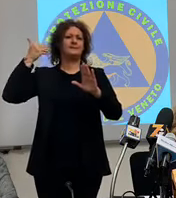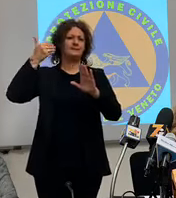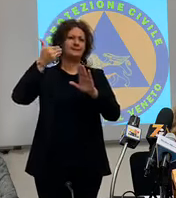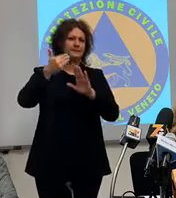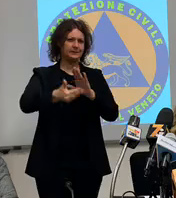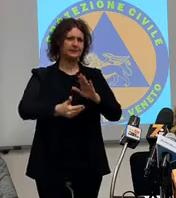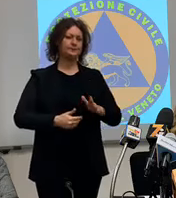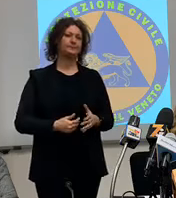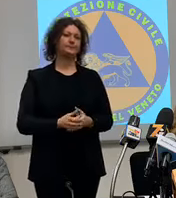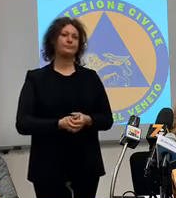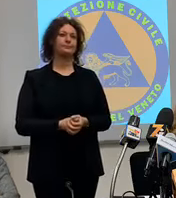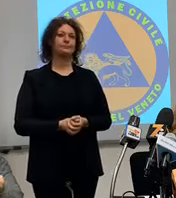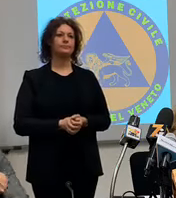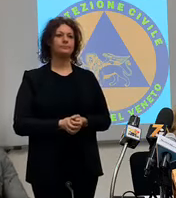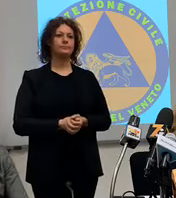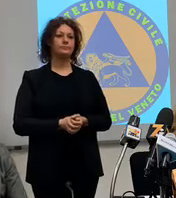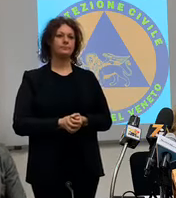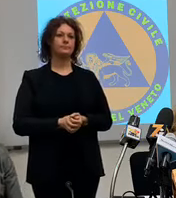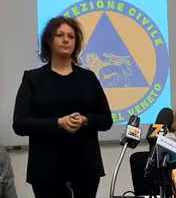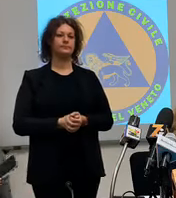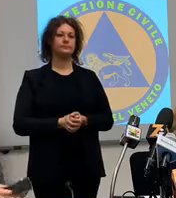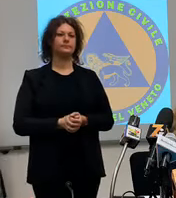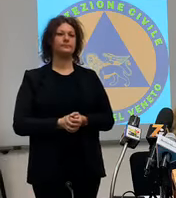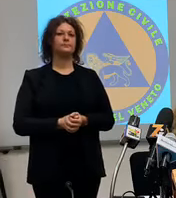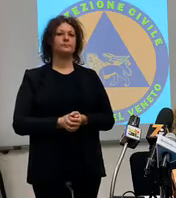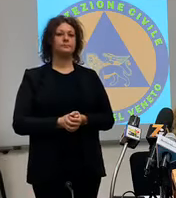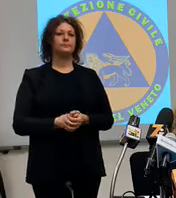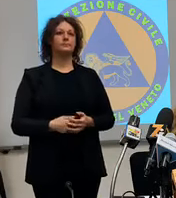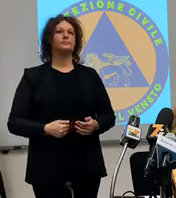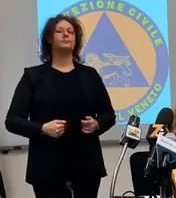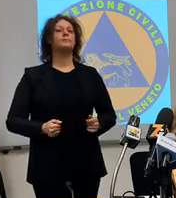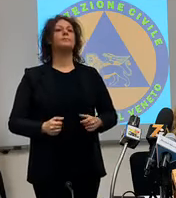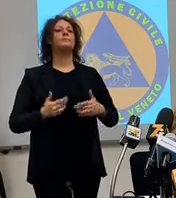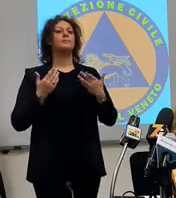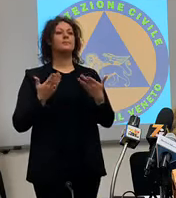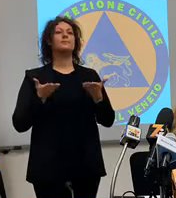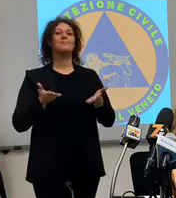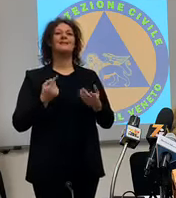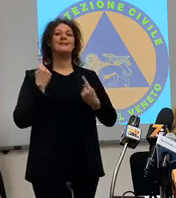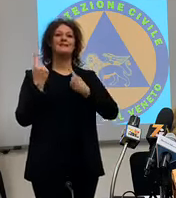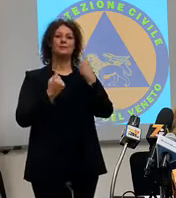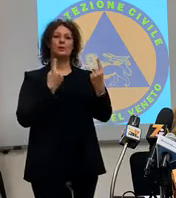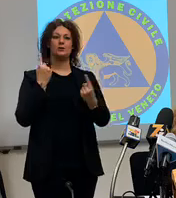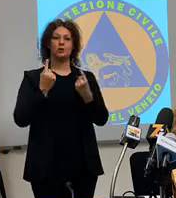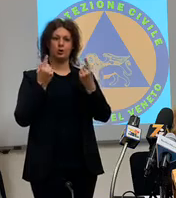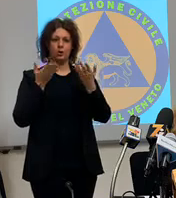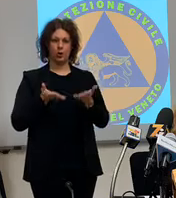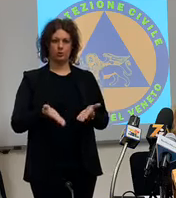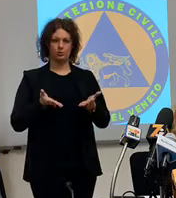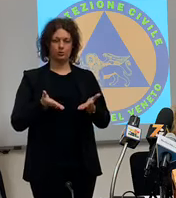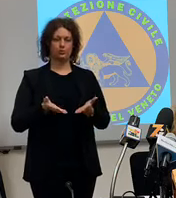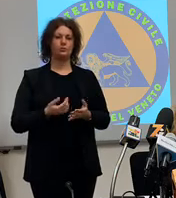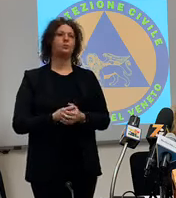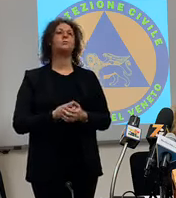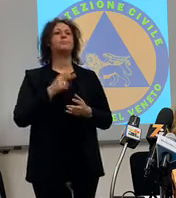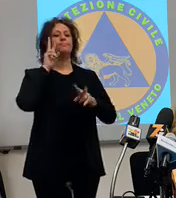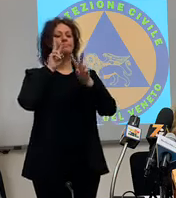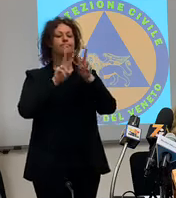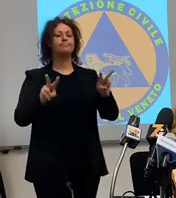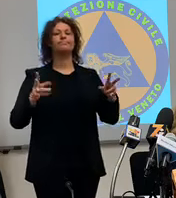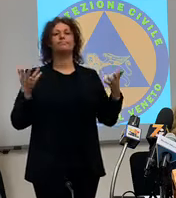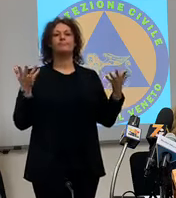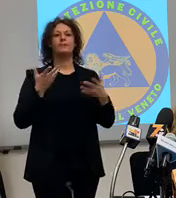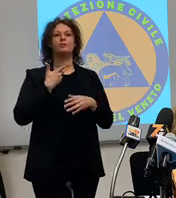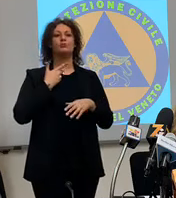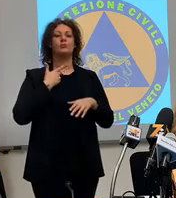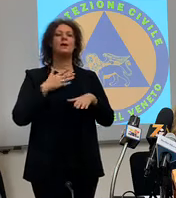E questo è in premessa Allora per analizzare la nostra situazione di che cosa disponiamo abbiamo il ser